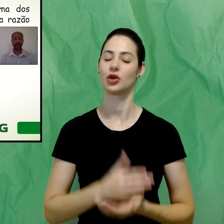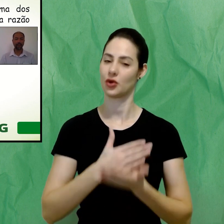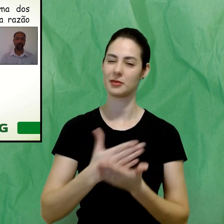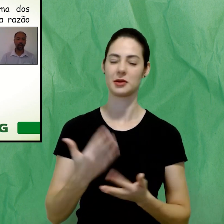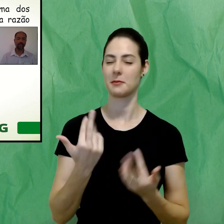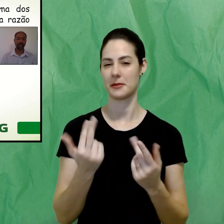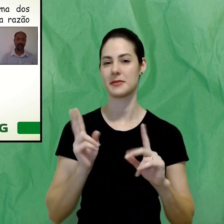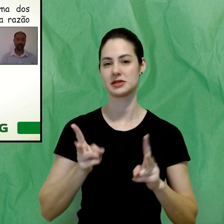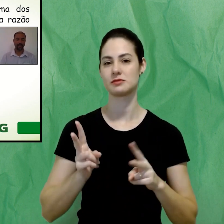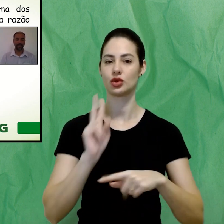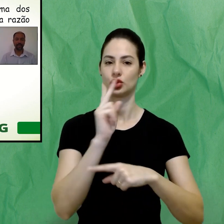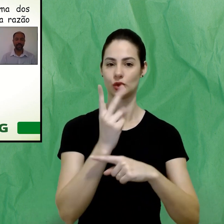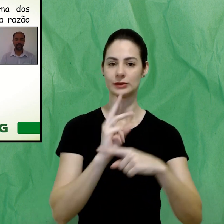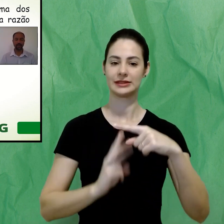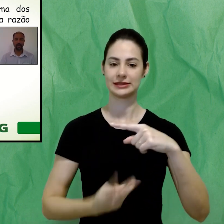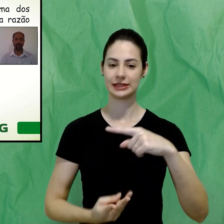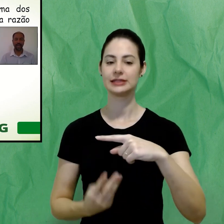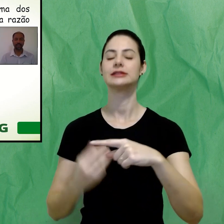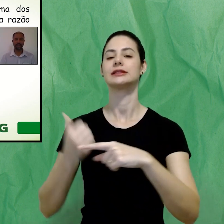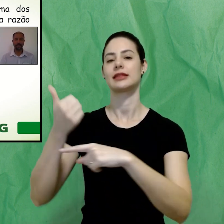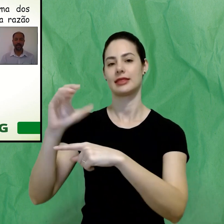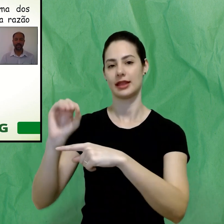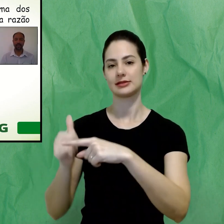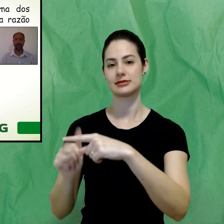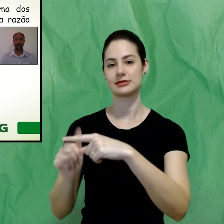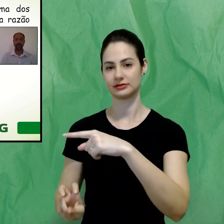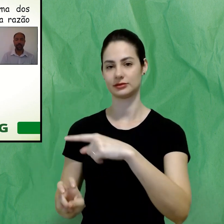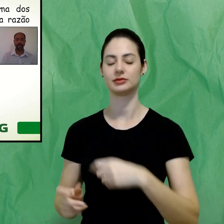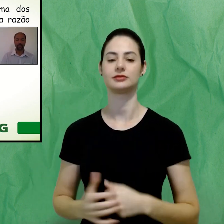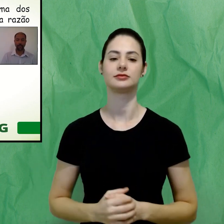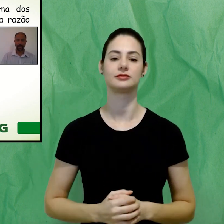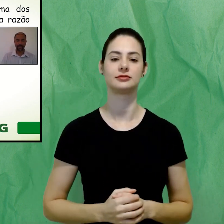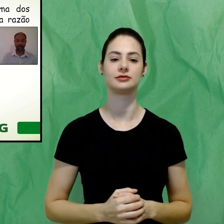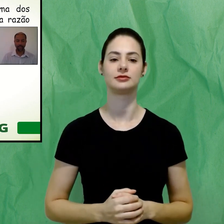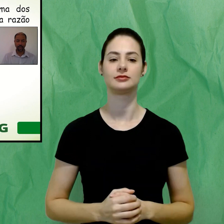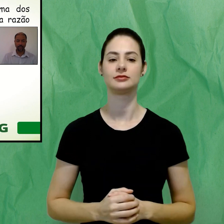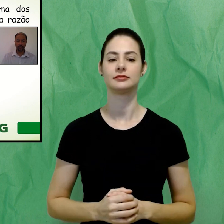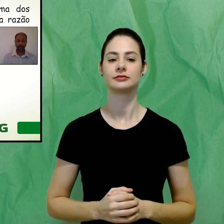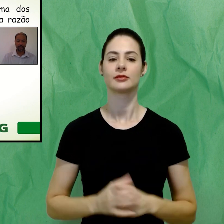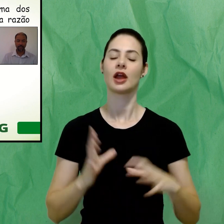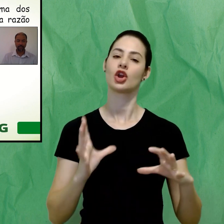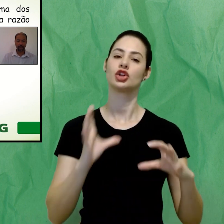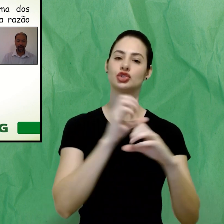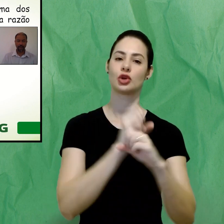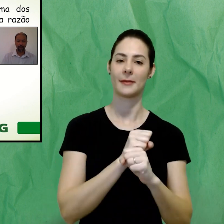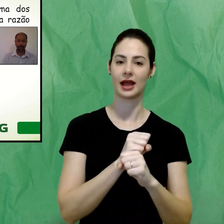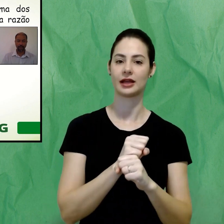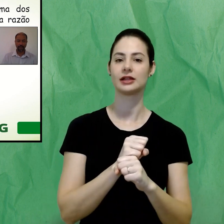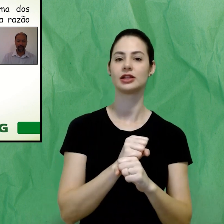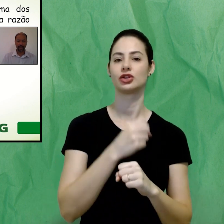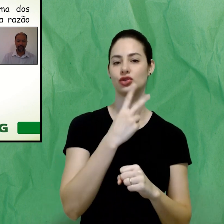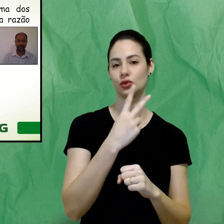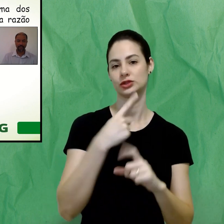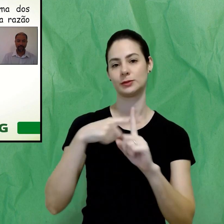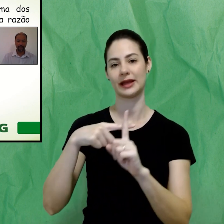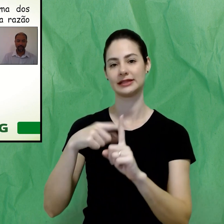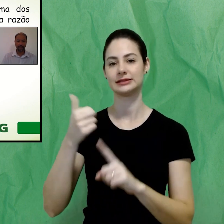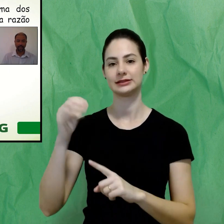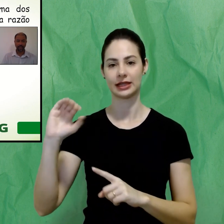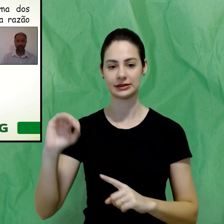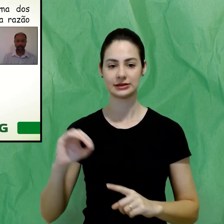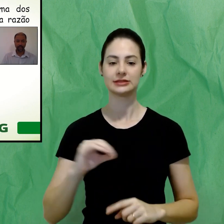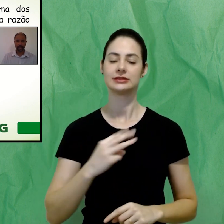proporção inicial lá, 2 está para 3, assim como 10 está para 15. Pela propriedade 2, se eu somar 2 mais